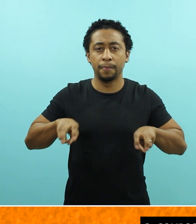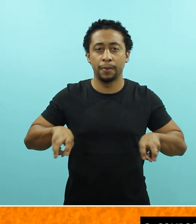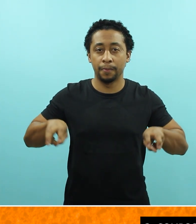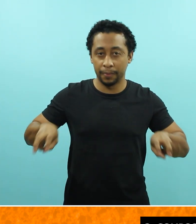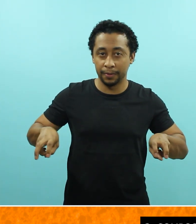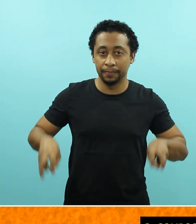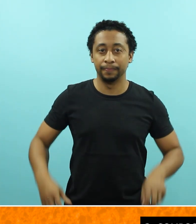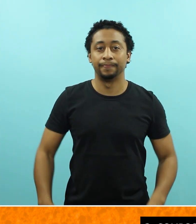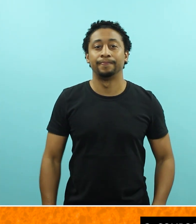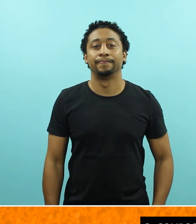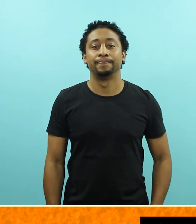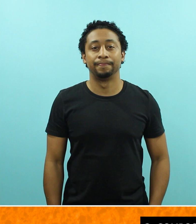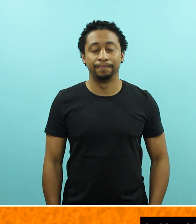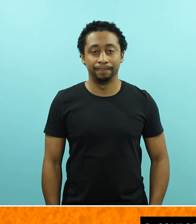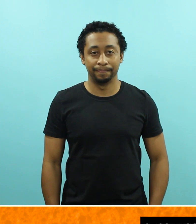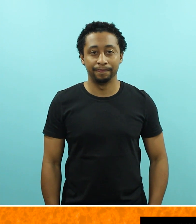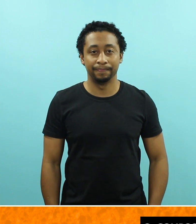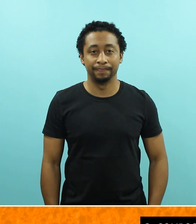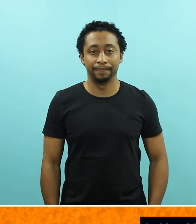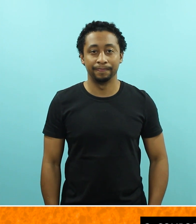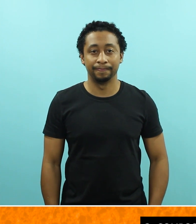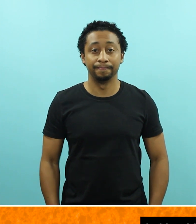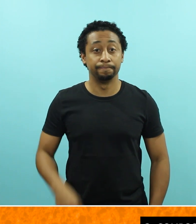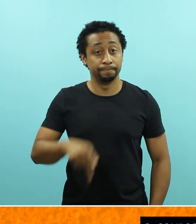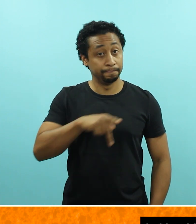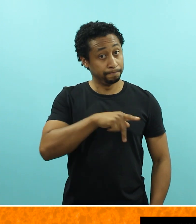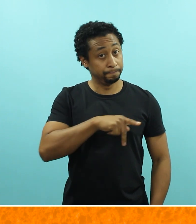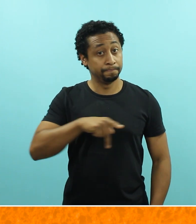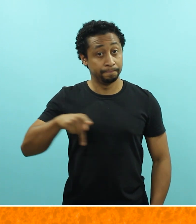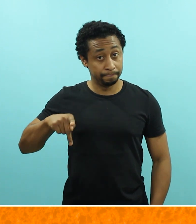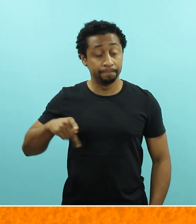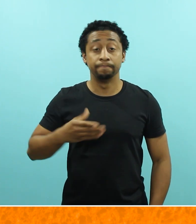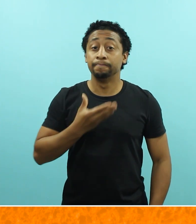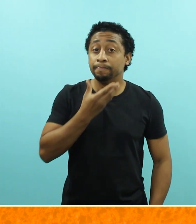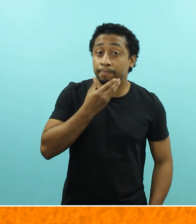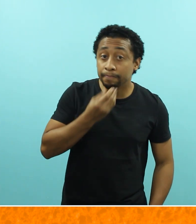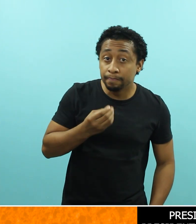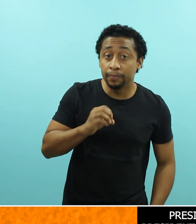3. Composição da mesa.